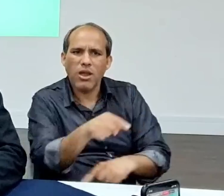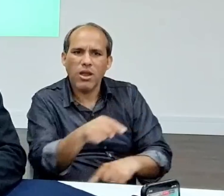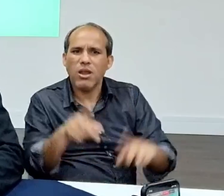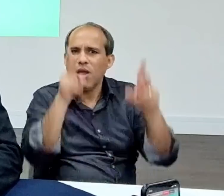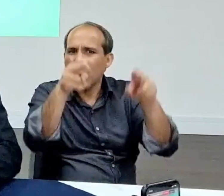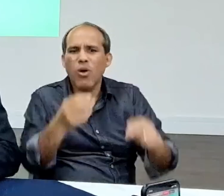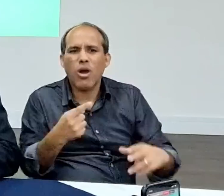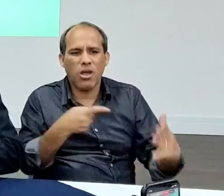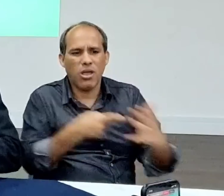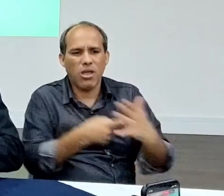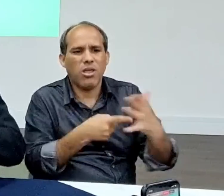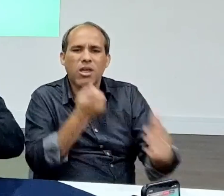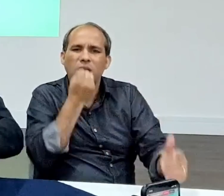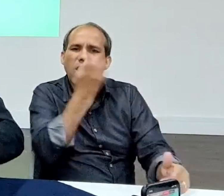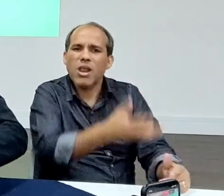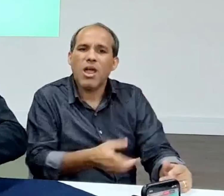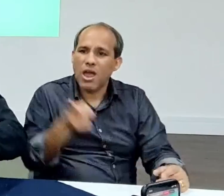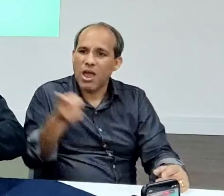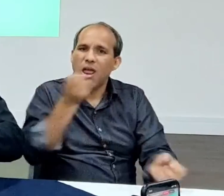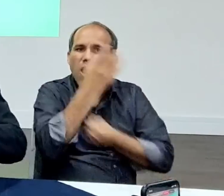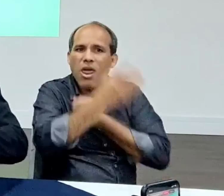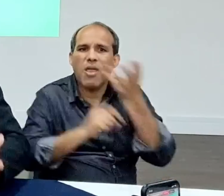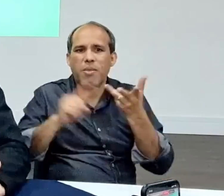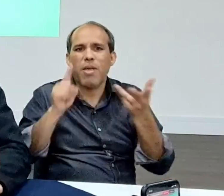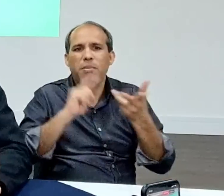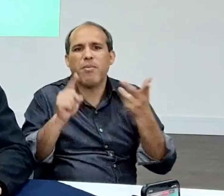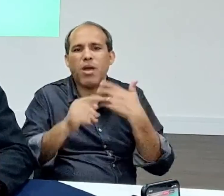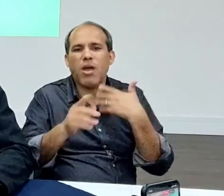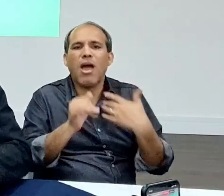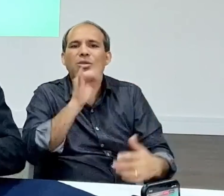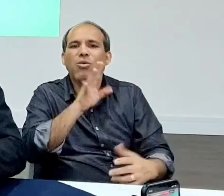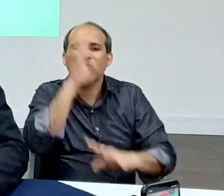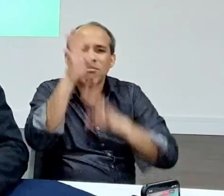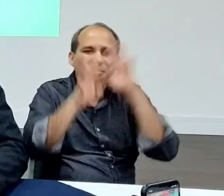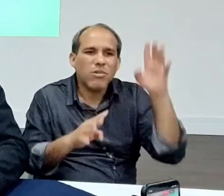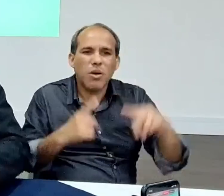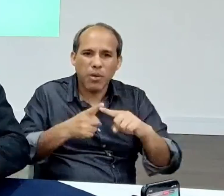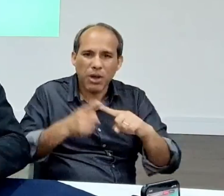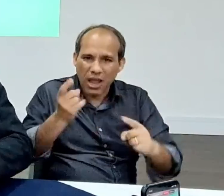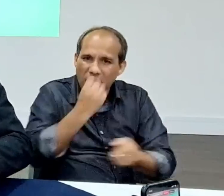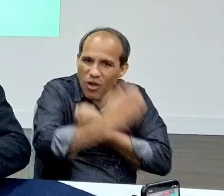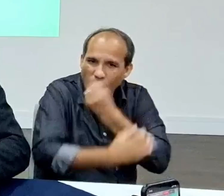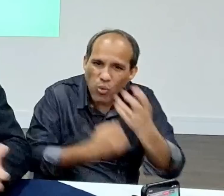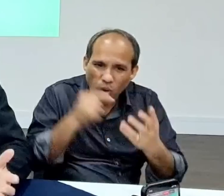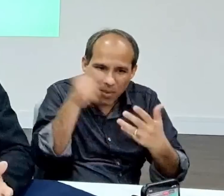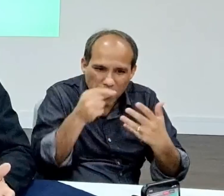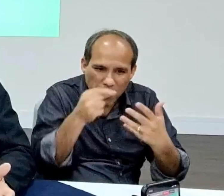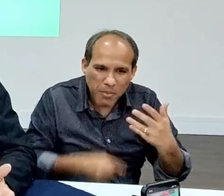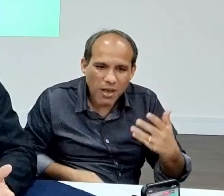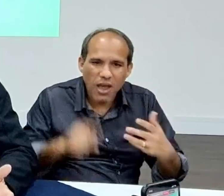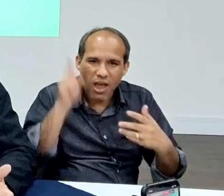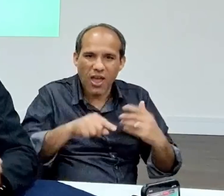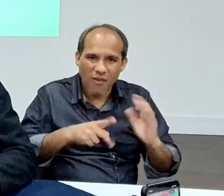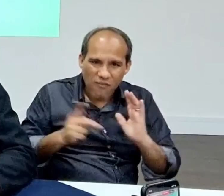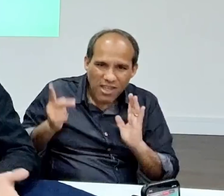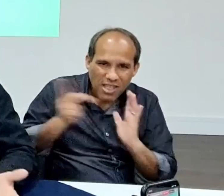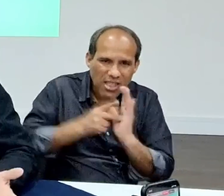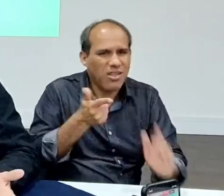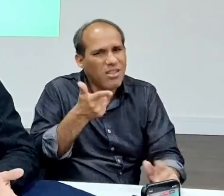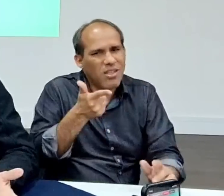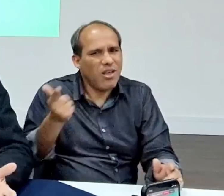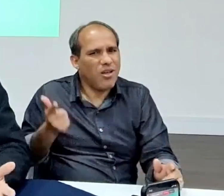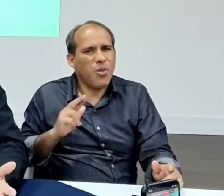delação. Não é porque o elemento falar e fala o que ele bem entender, só porque ele falou, aquilo passou a ser a verdade. Tem que ter